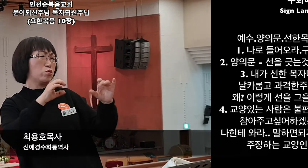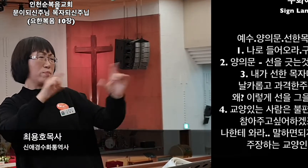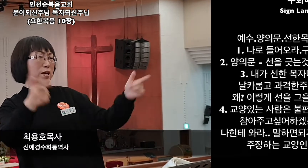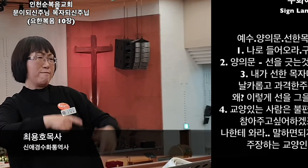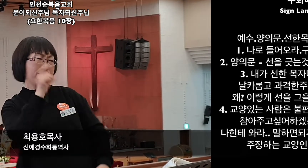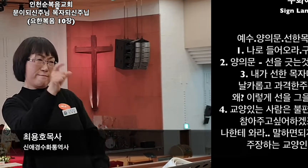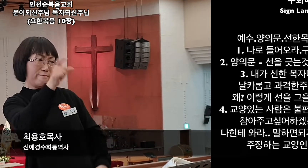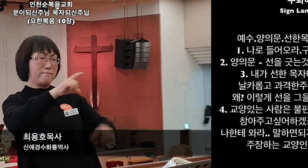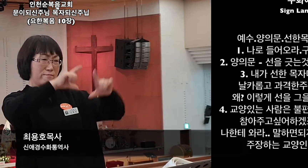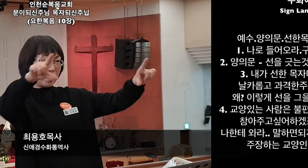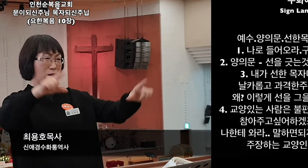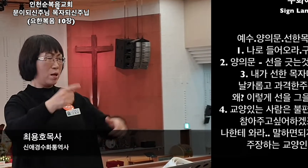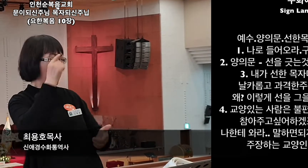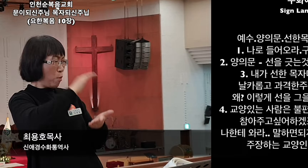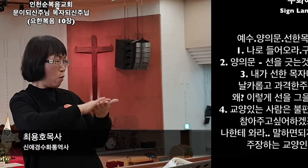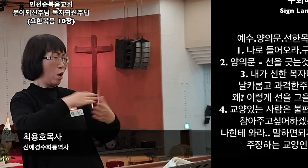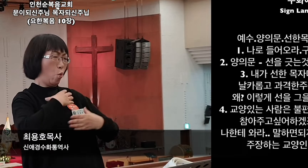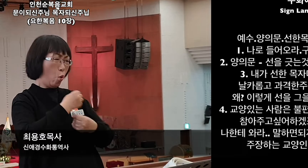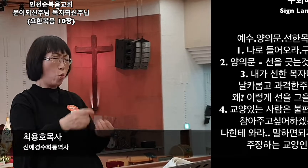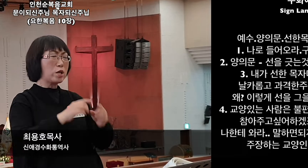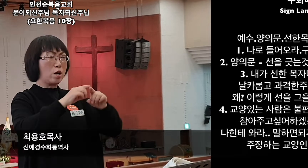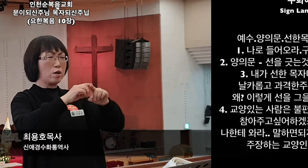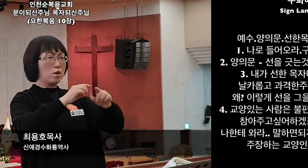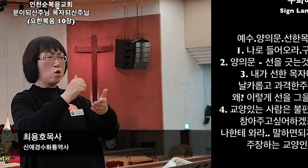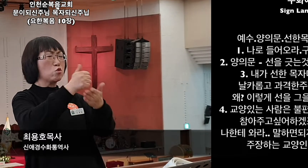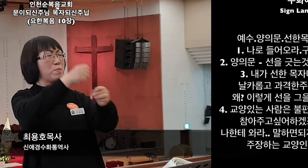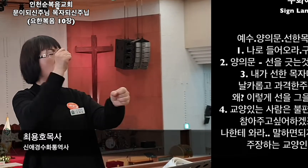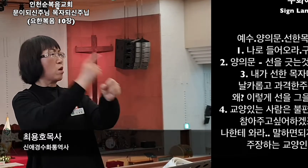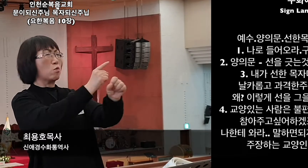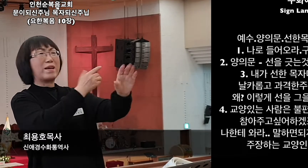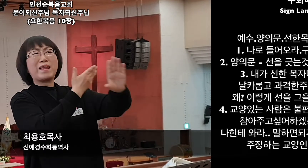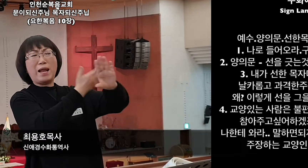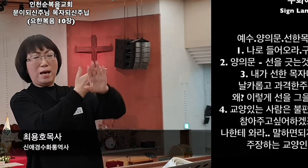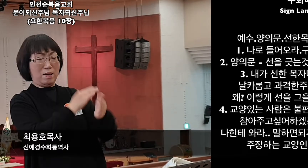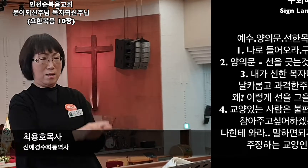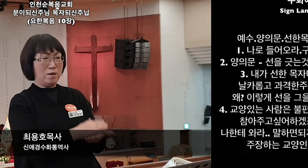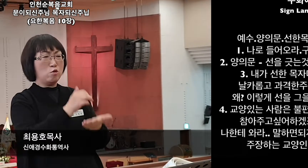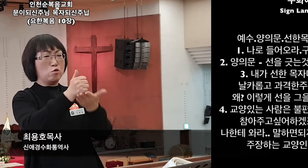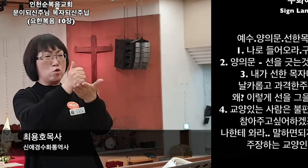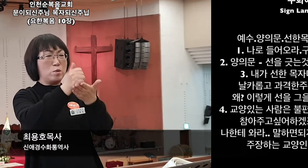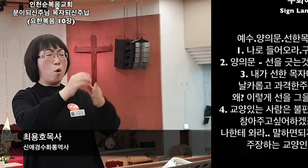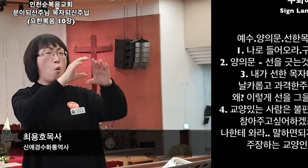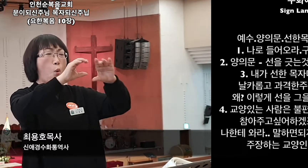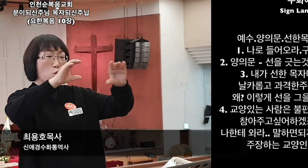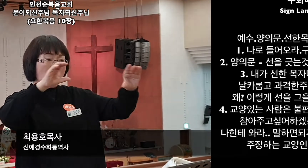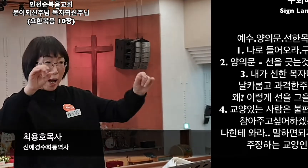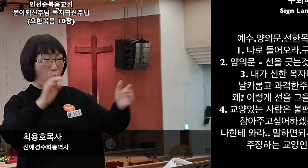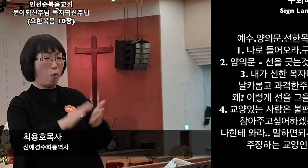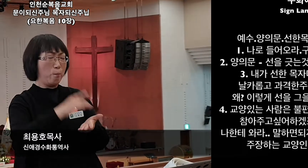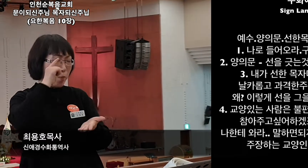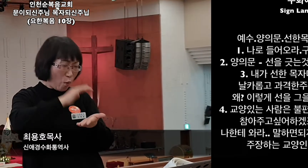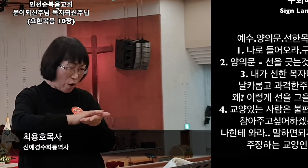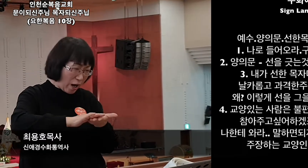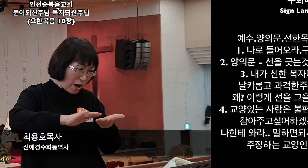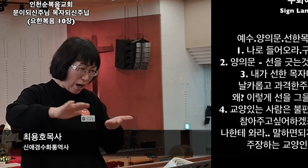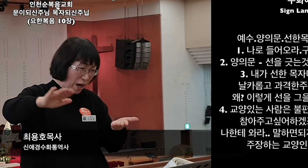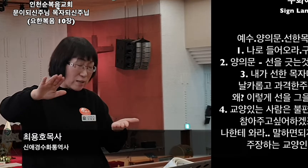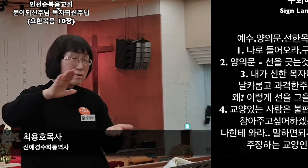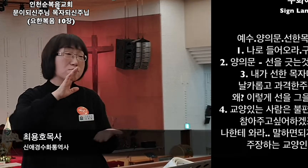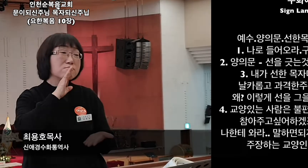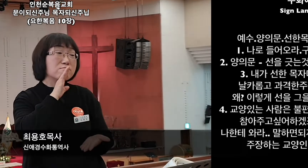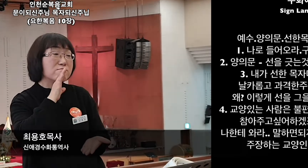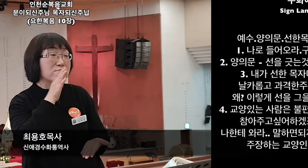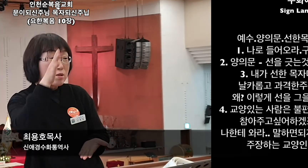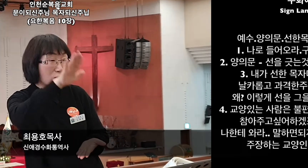아니에요. 평온하고 온유하신 주님의 성품에 관한 이야기가 아닙니다. 주님은 그런 온유하고 평온하신 분이 아니신가?